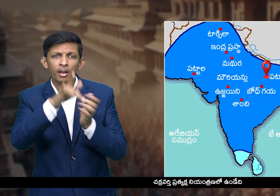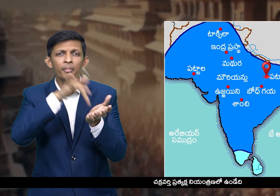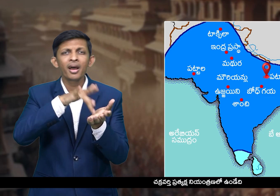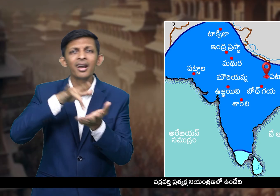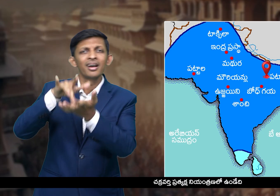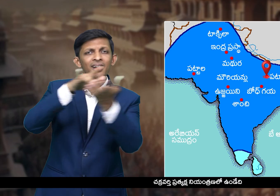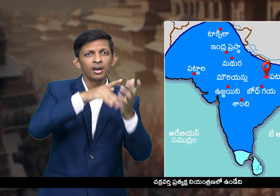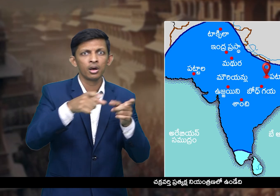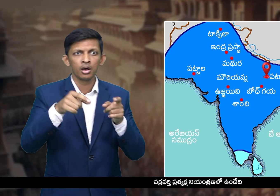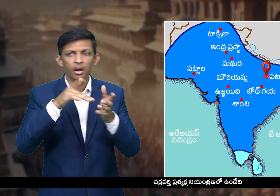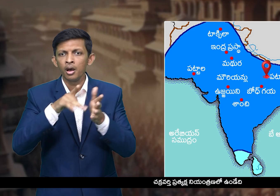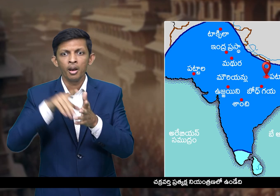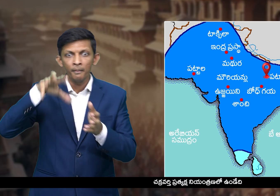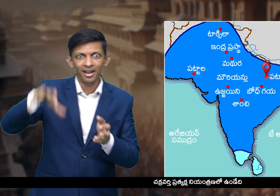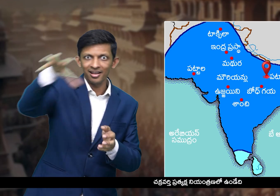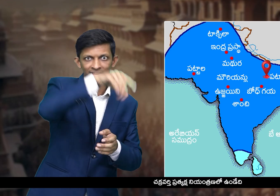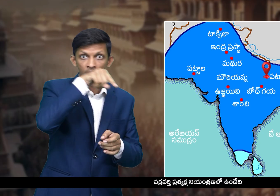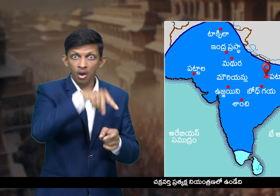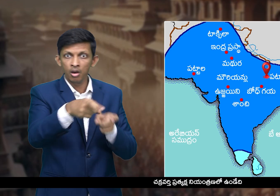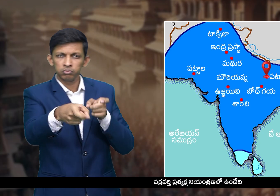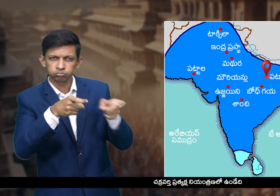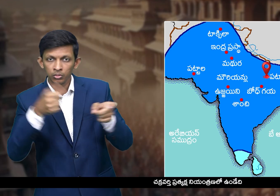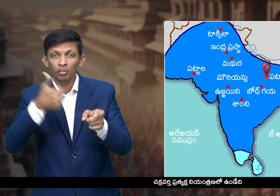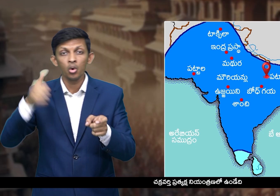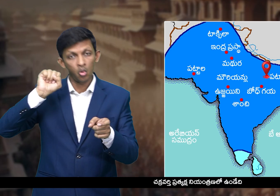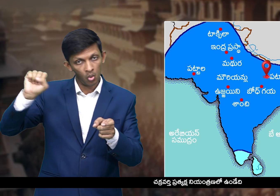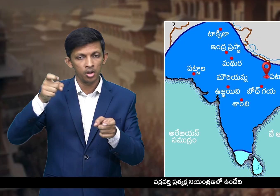చక్రవర్తి ప్రత్యక్ష నియంత్రణలో ఉండేది.